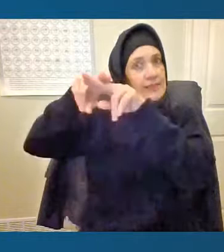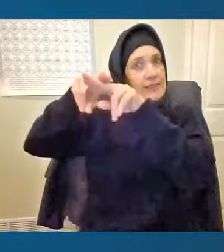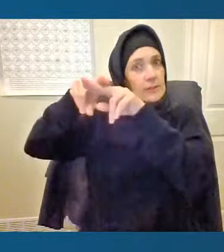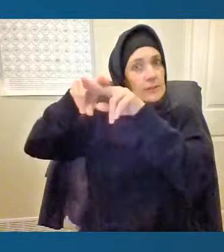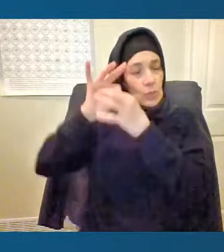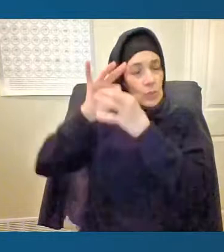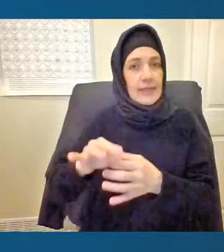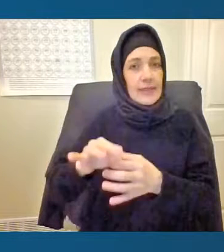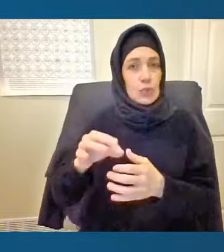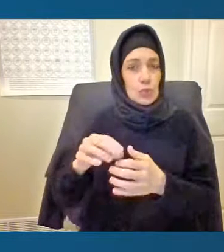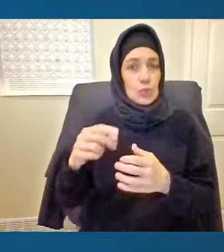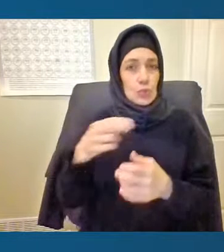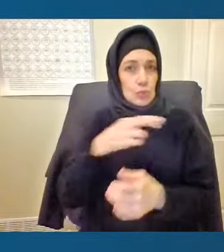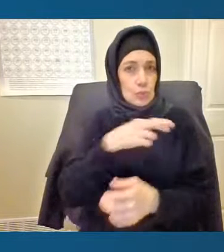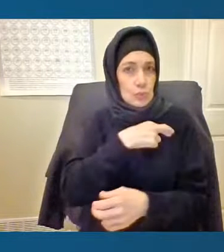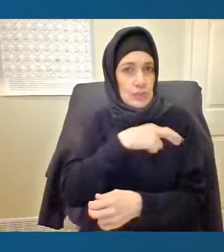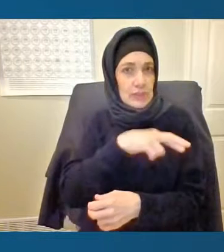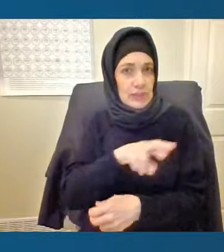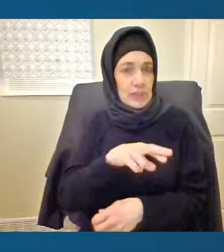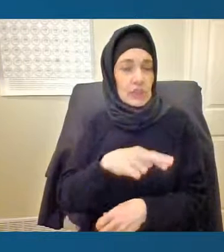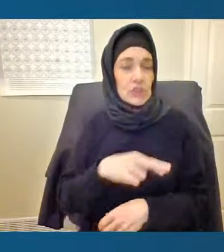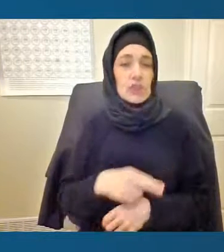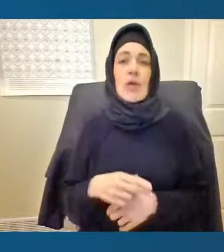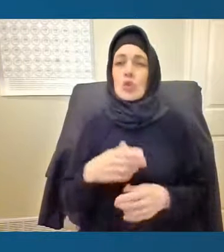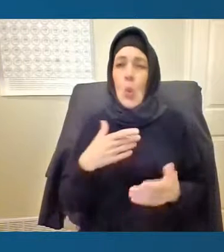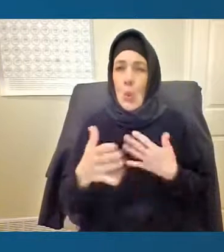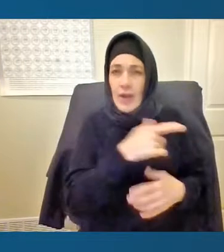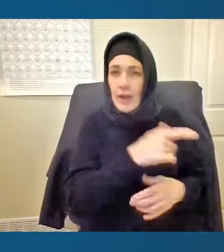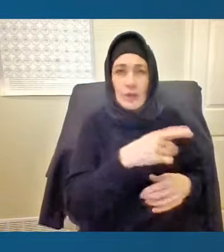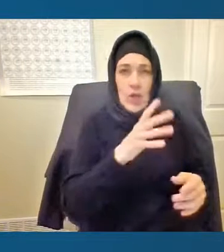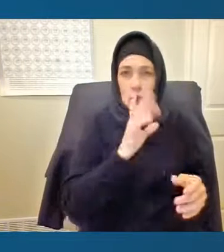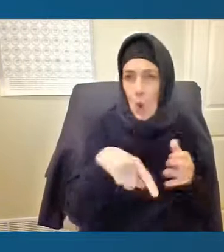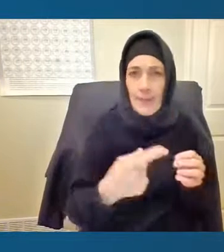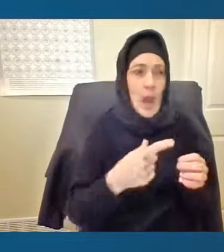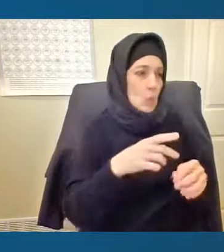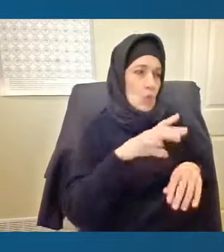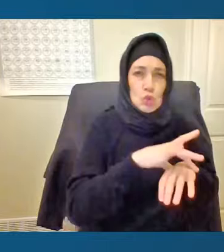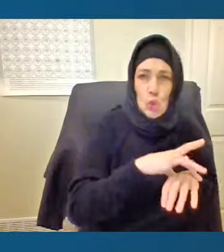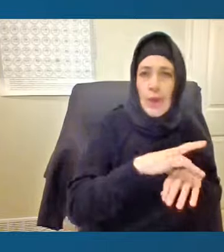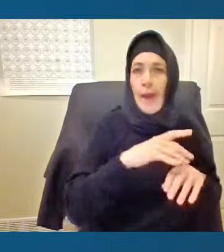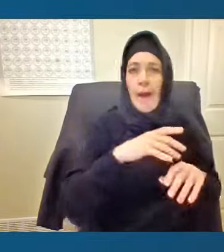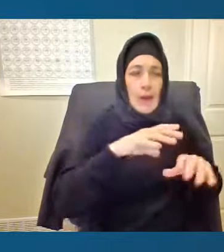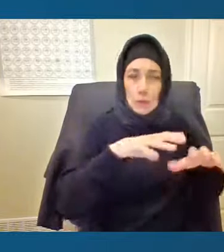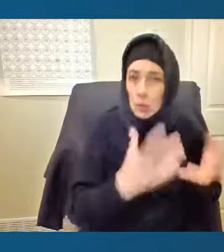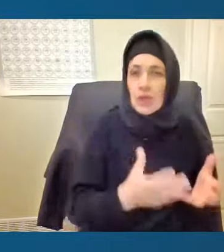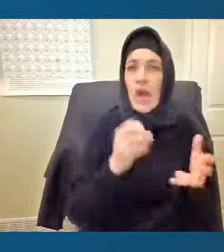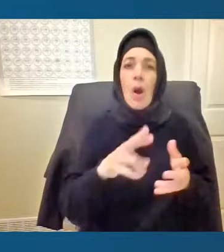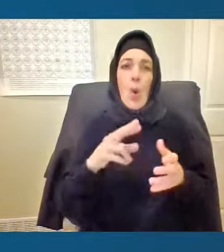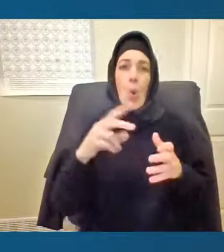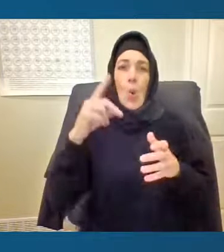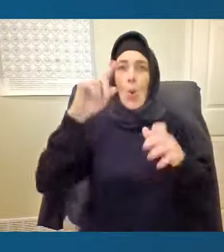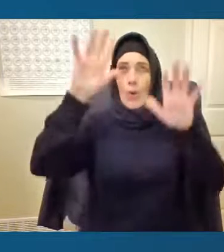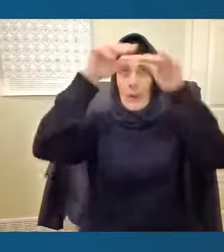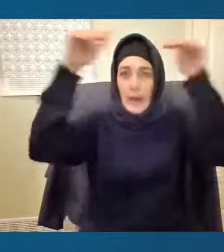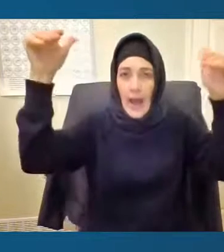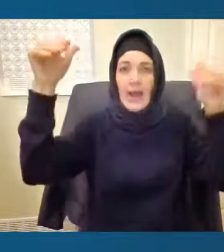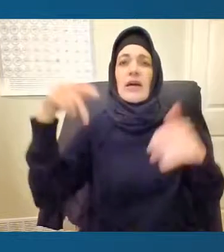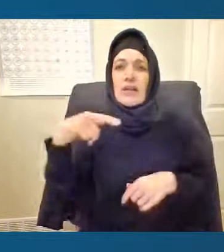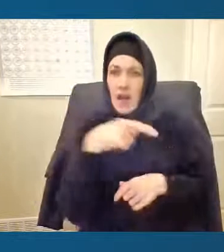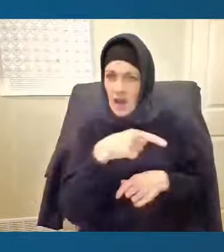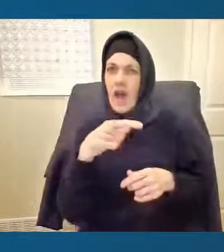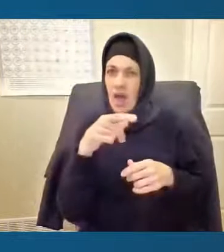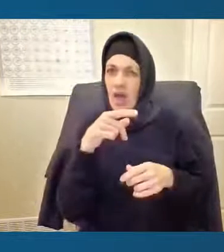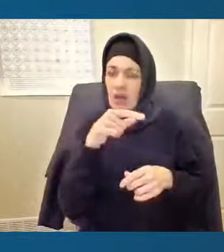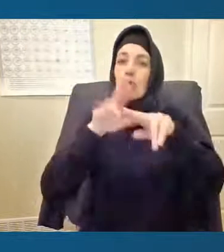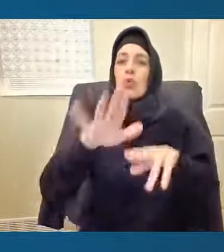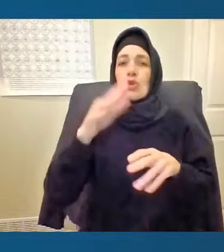you're hearing those things and it increases your knowledge. وَذَكَرَكُمْ بِالْآخِرَ عَمَلًا. And then when you watch the person's actions,